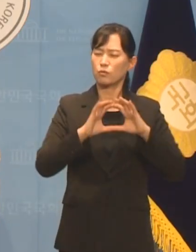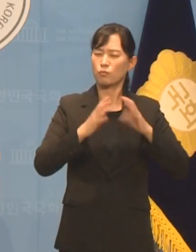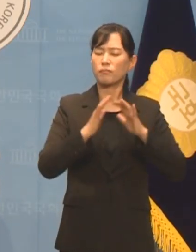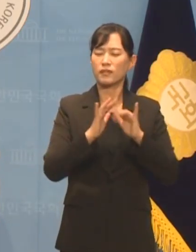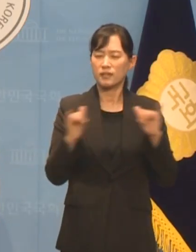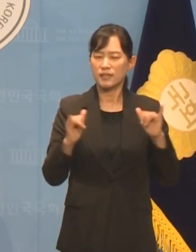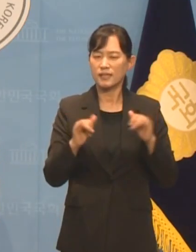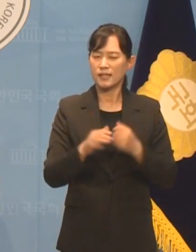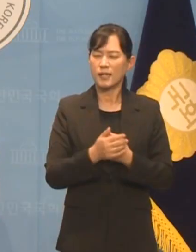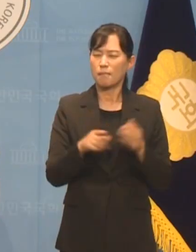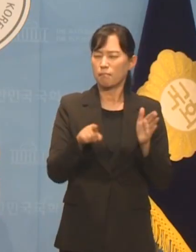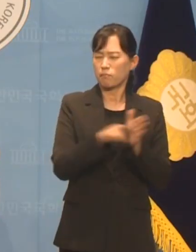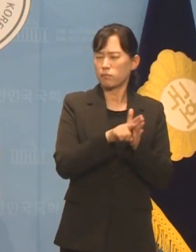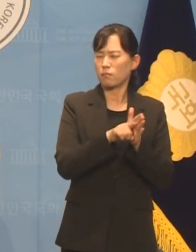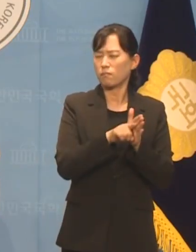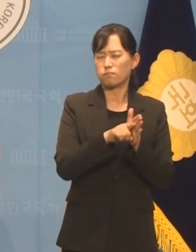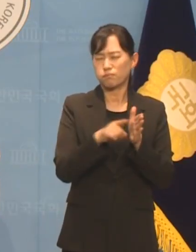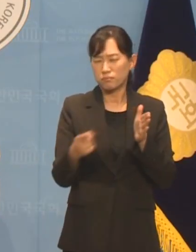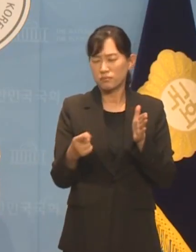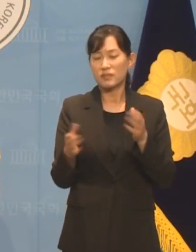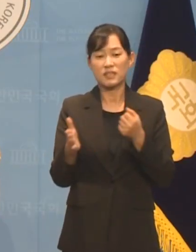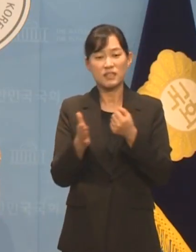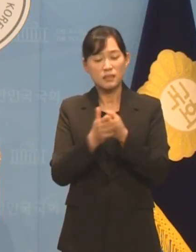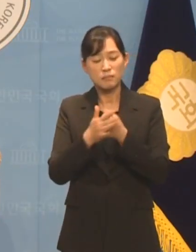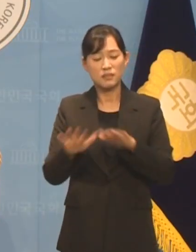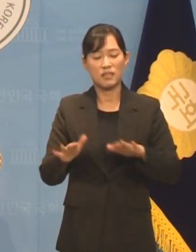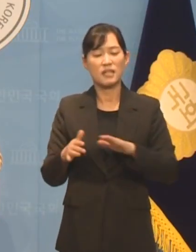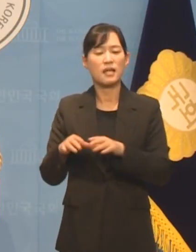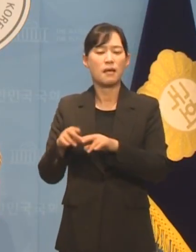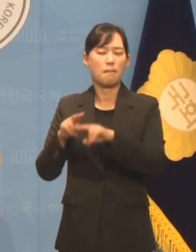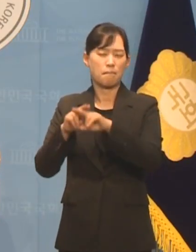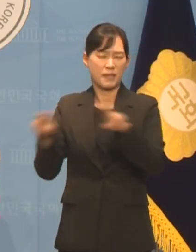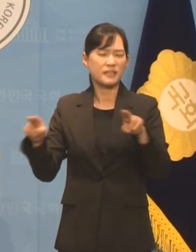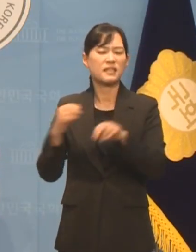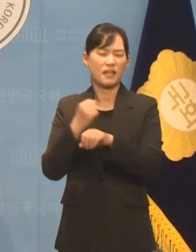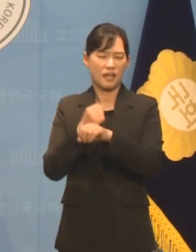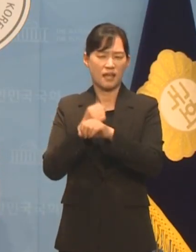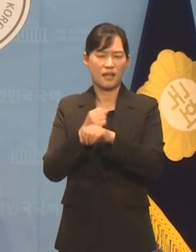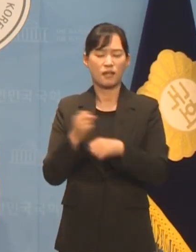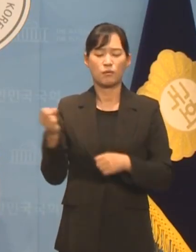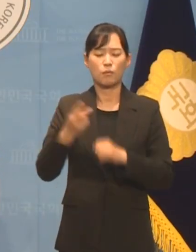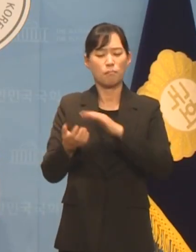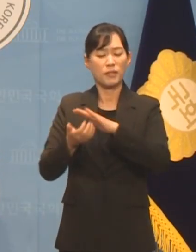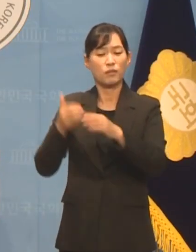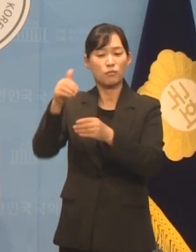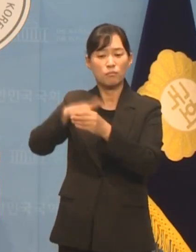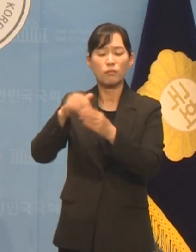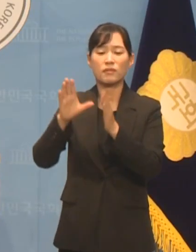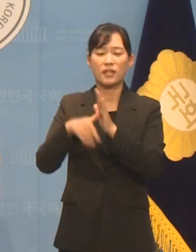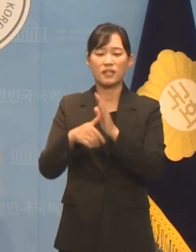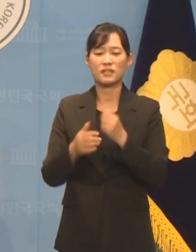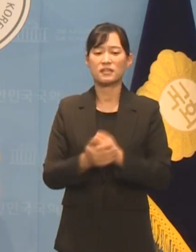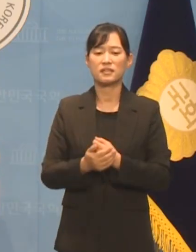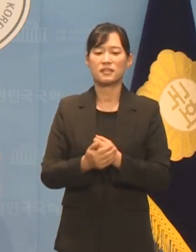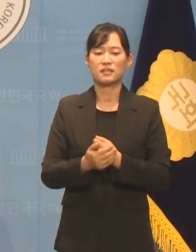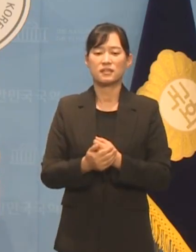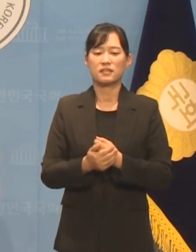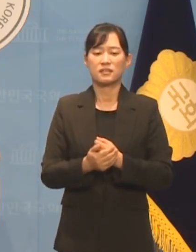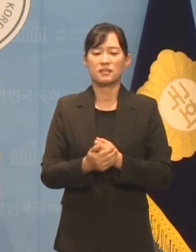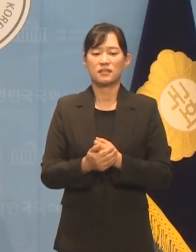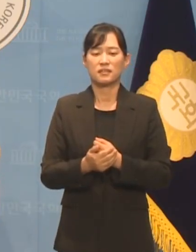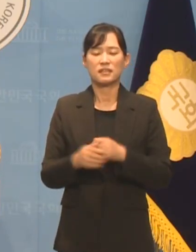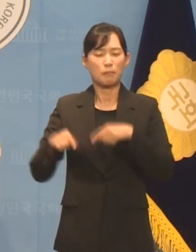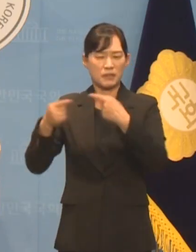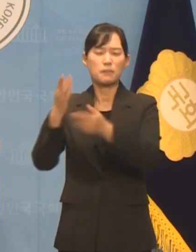국민들이 불신하기 때문에 사전투표 제도를 폐지하자 또 사전투표 때는 보이콧을 하자 이런